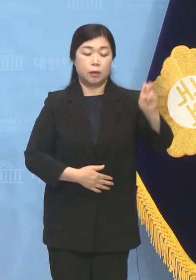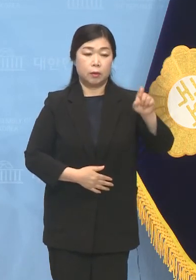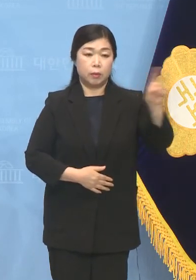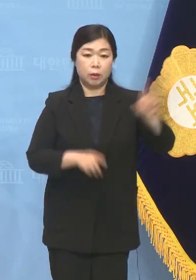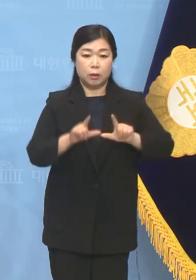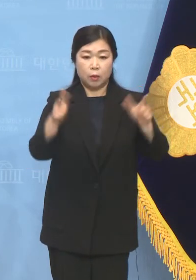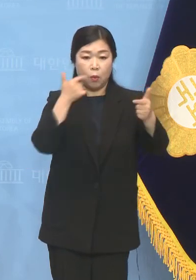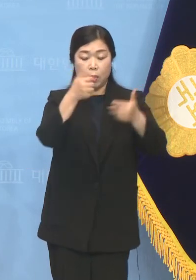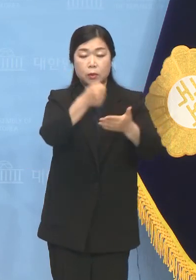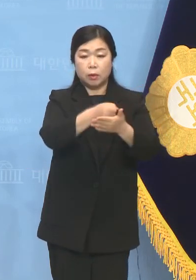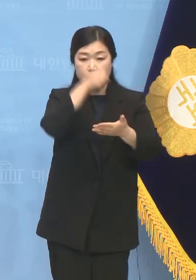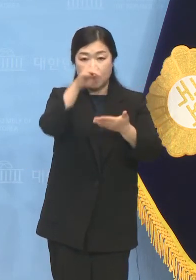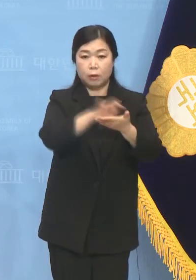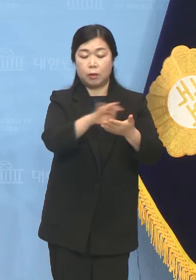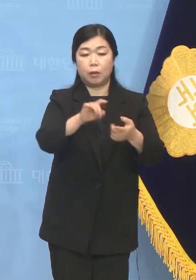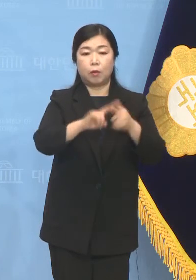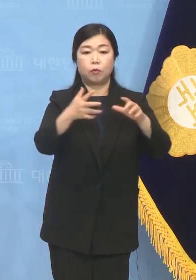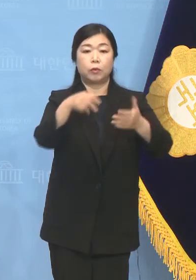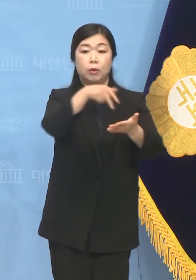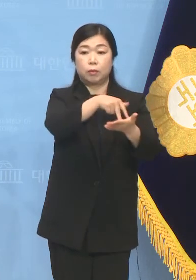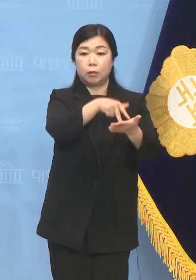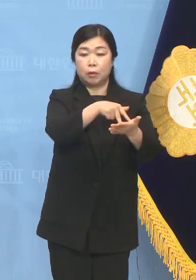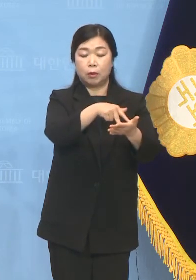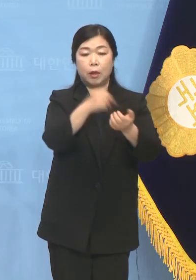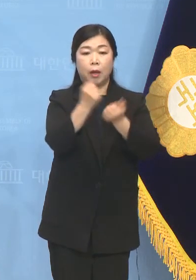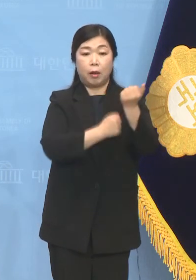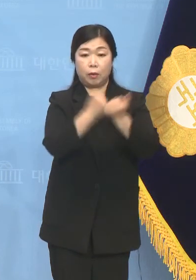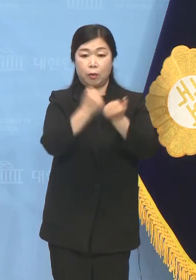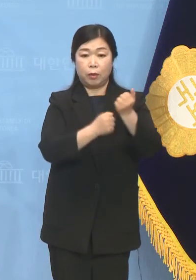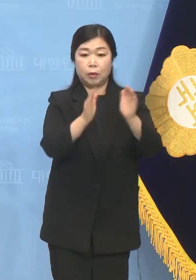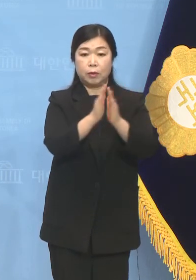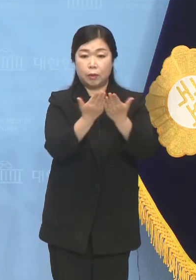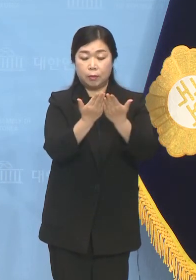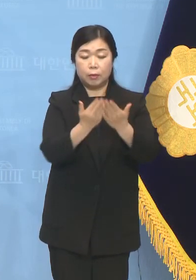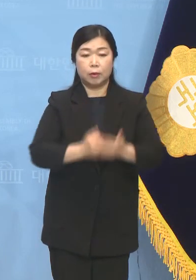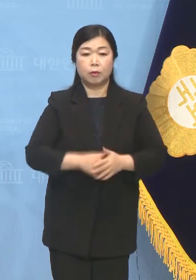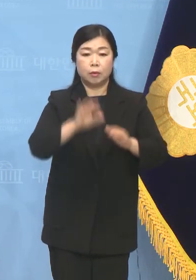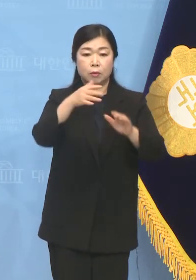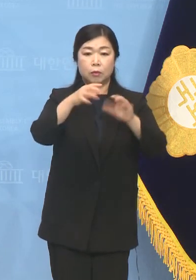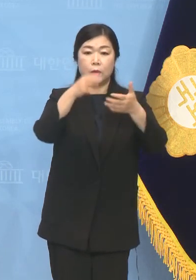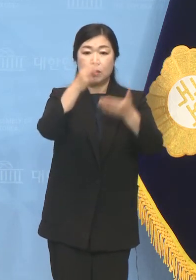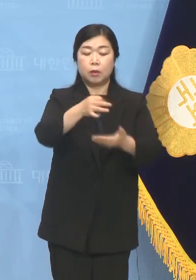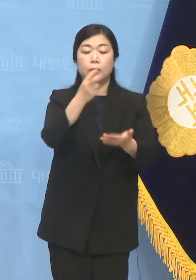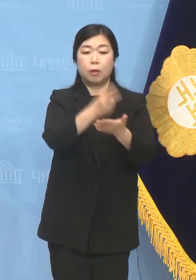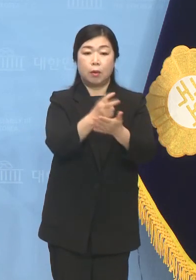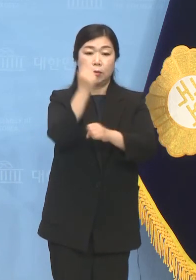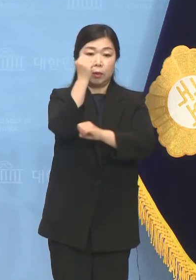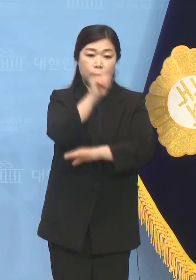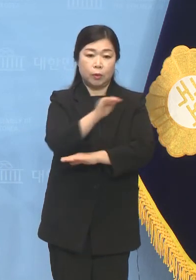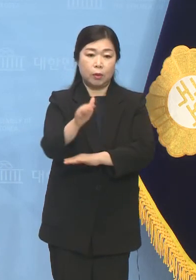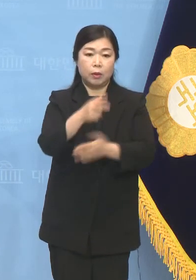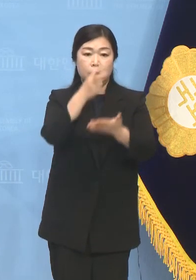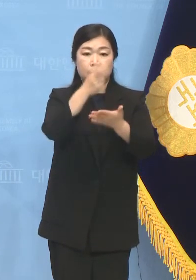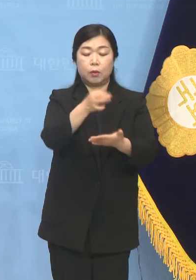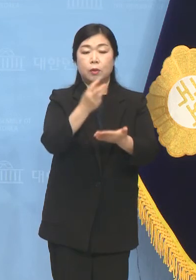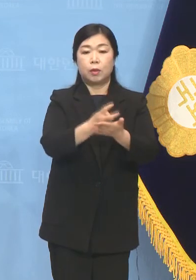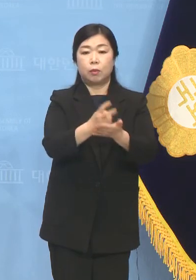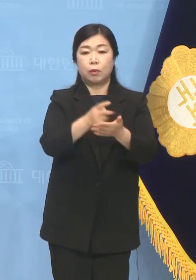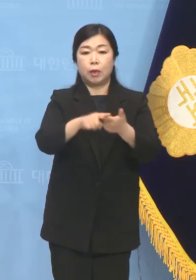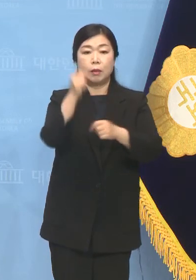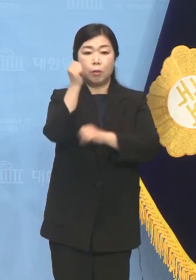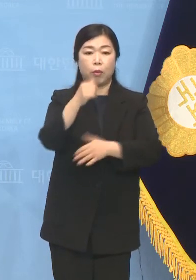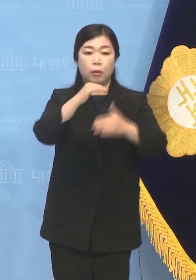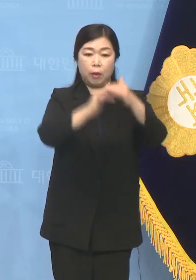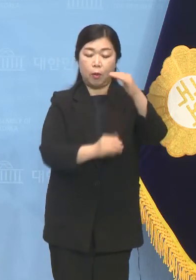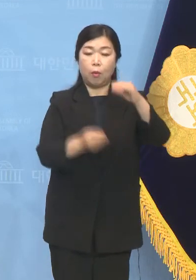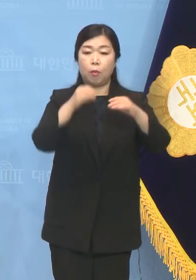2021년도 확정 예산에 대한 국회 차원의 해설서로서 국가재정법을 바탕으로 재정제도에 대한 기본적인